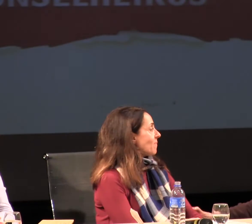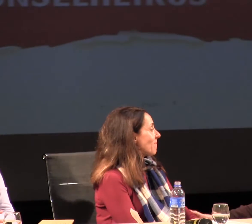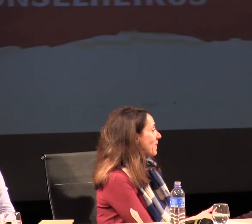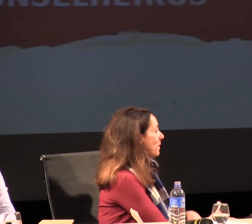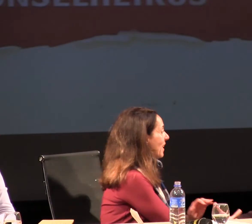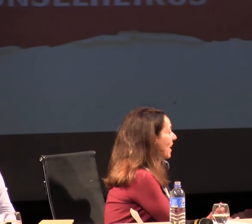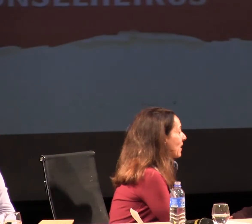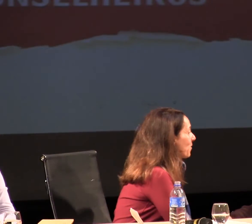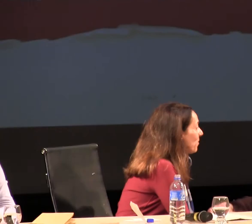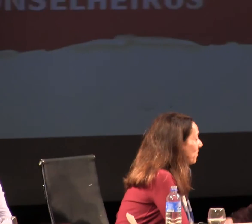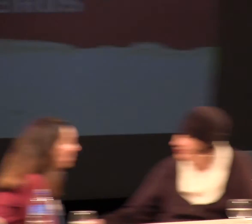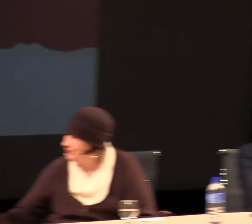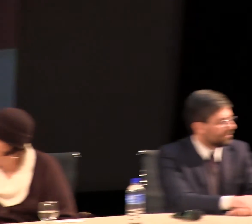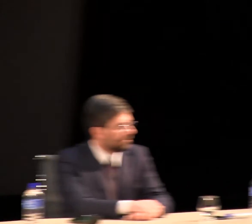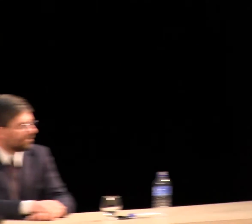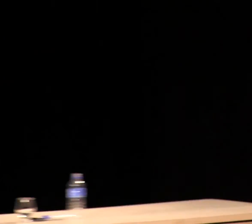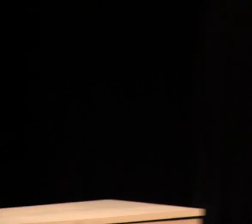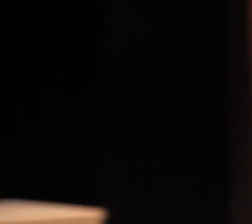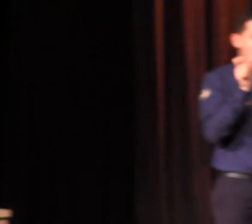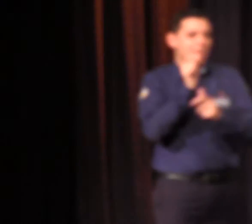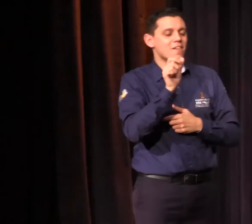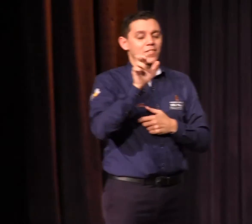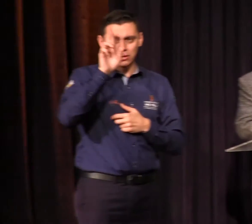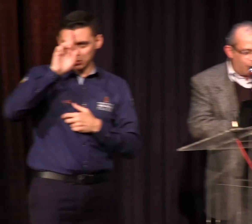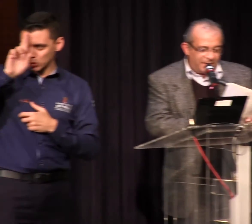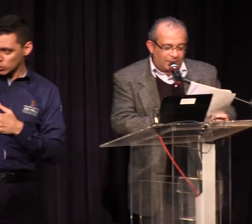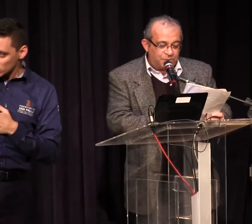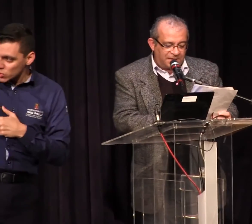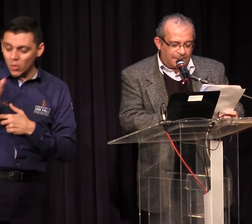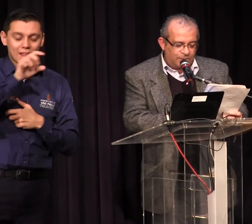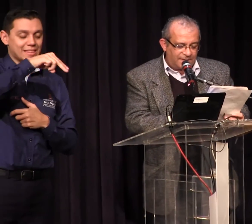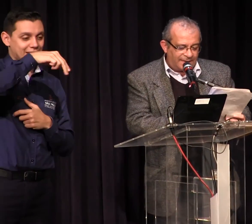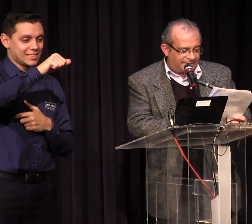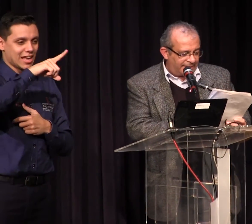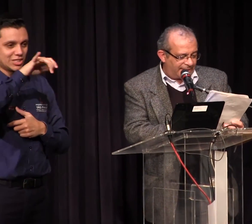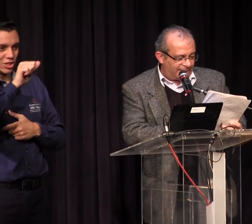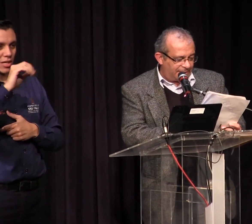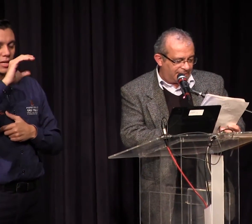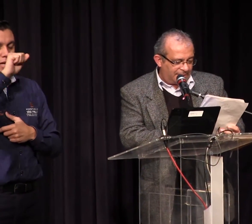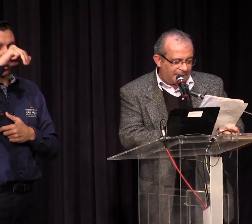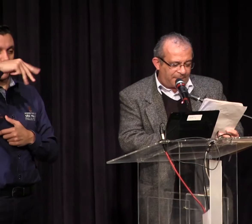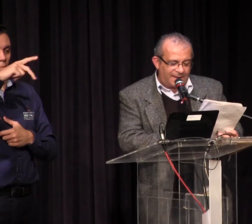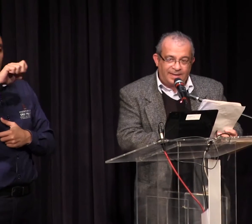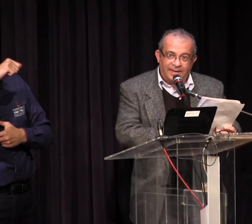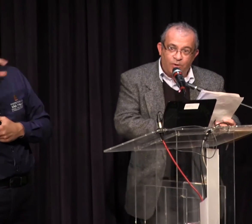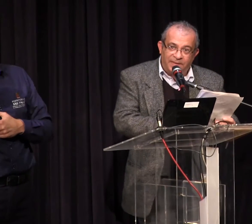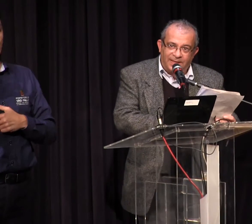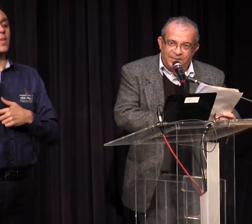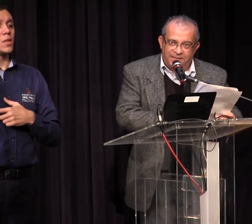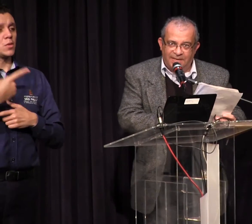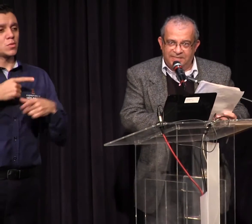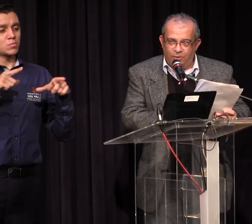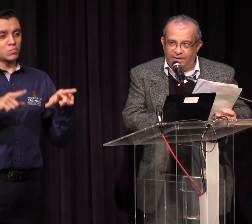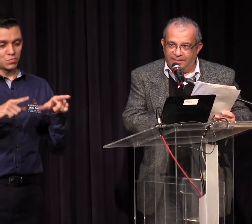agradecemos as palavras da senhora nádia campeão e neste momento anunciamos a entrega da placa em